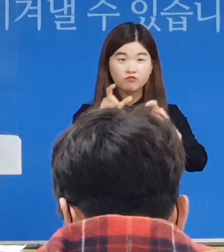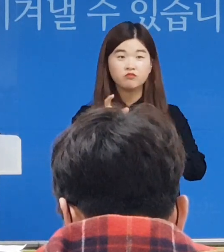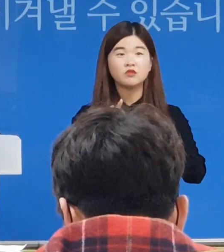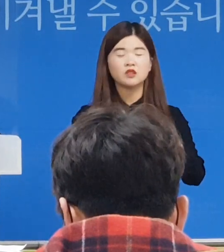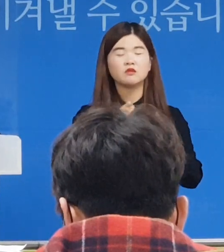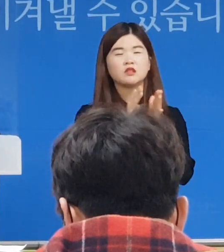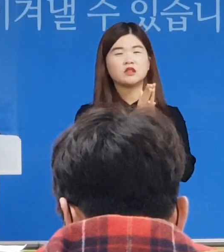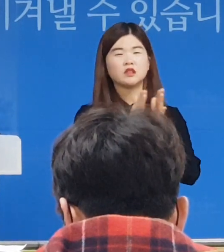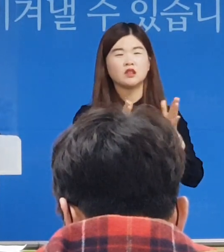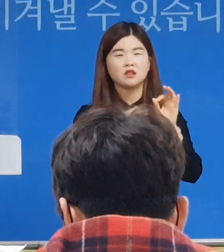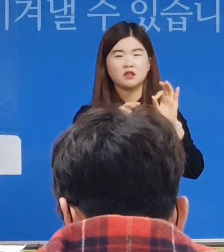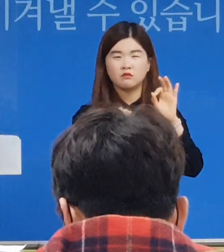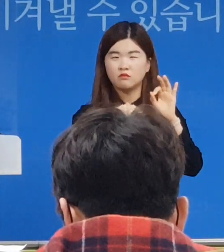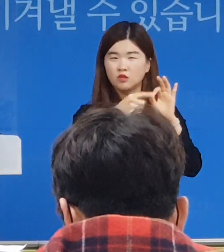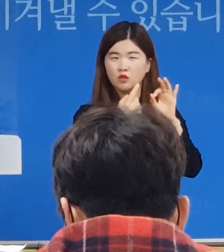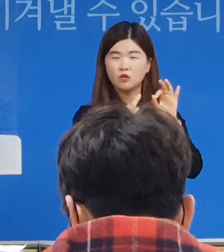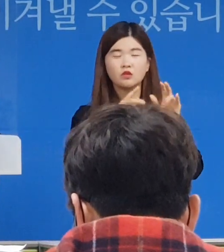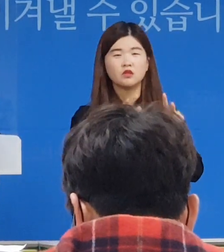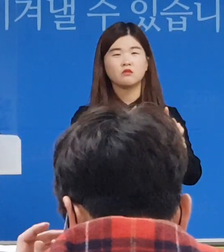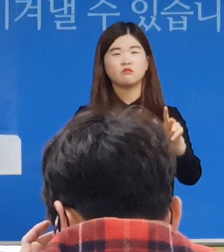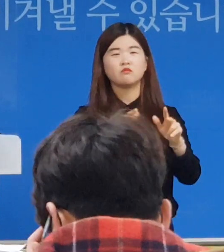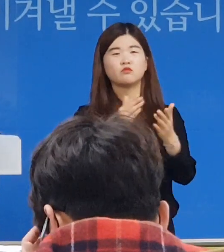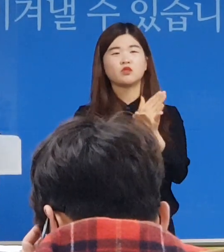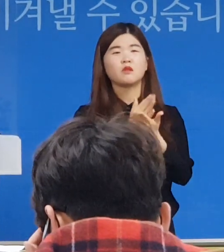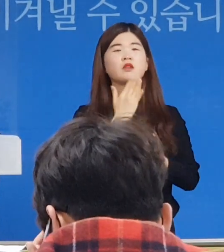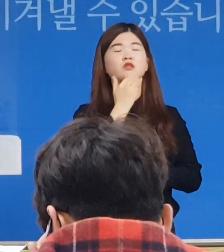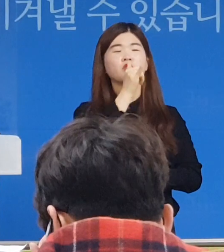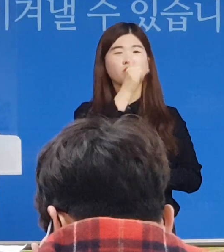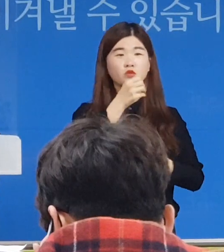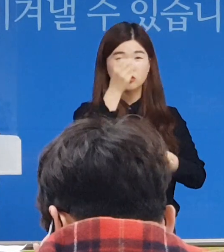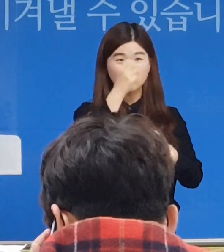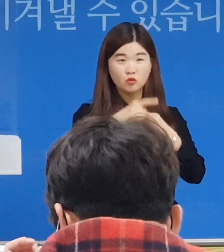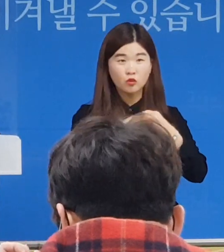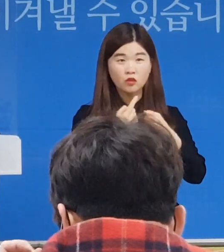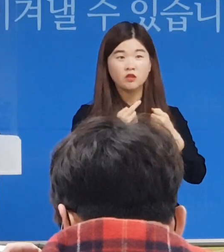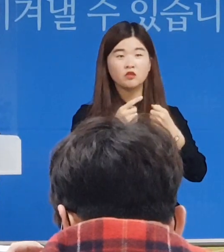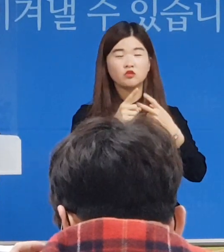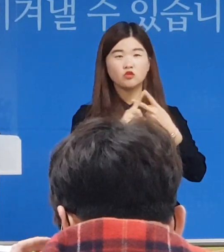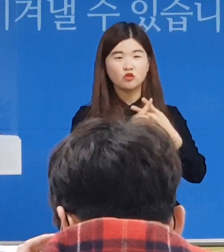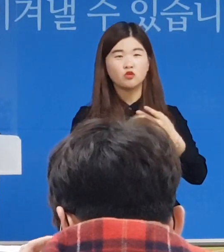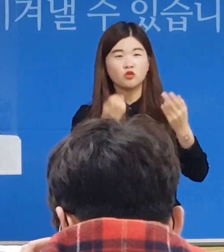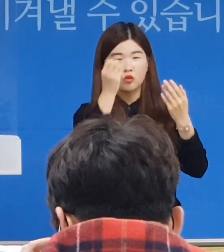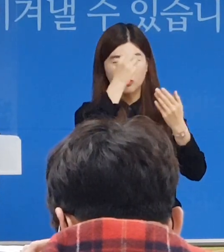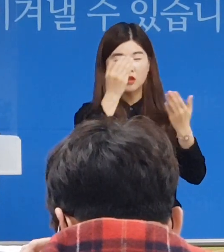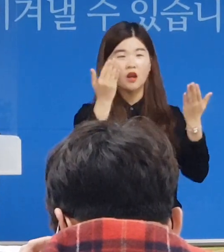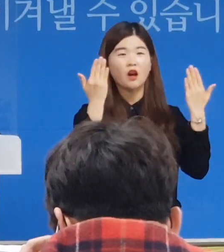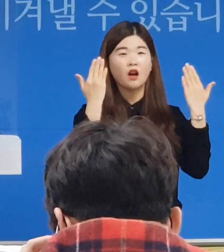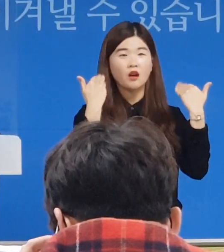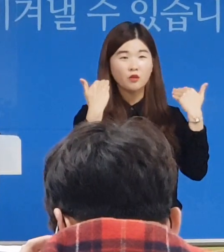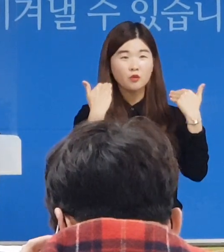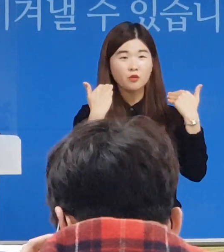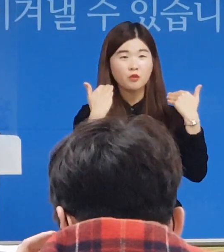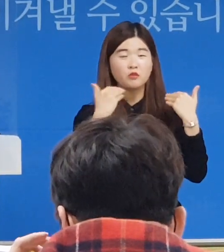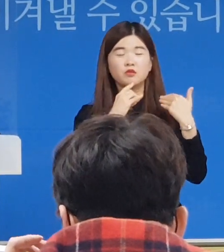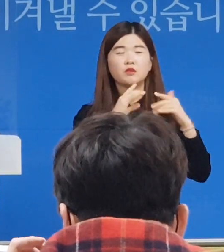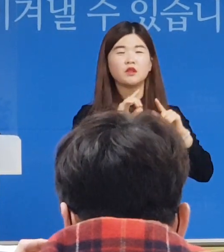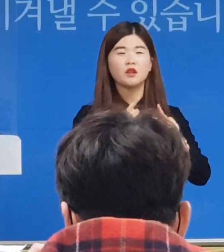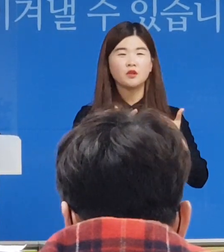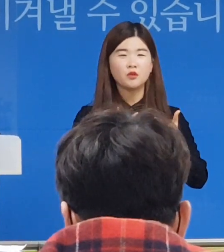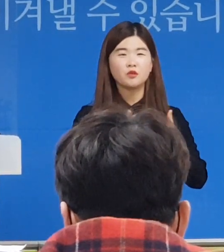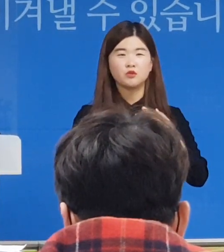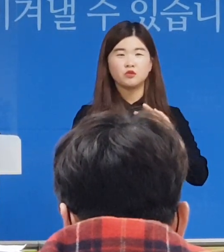시행령 제10조에서 규정하고 있는 부담 기준은 초등등교육법 일부 개정법률 10조의 시행 전에